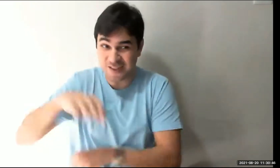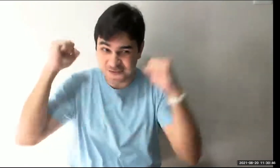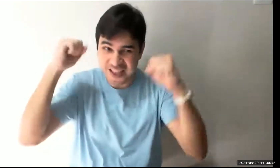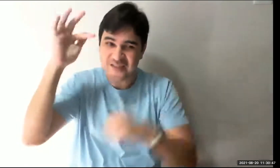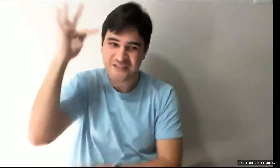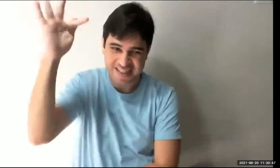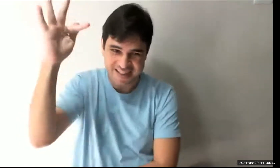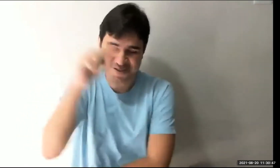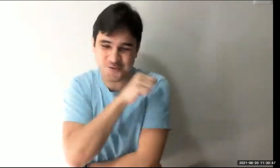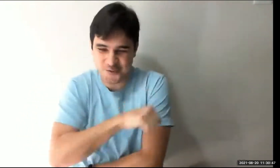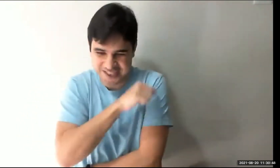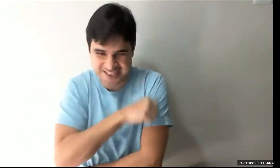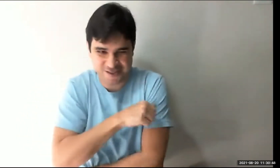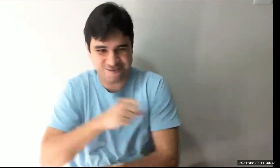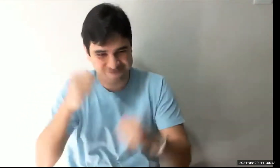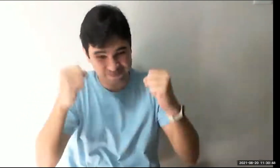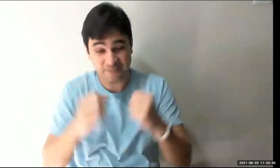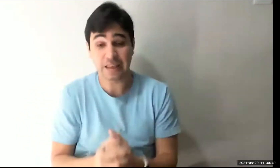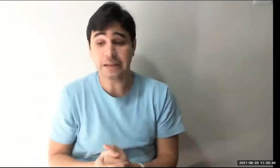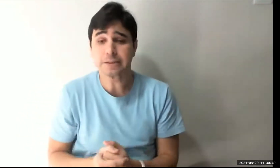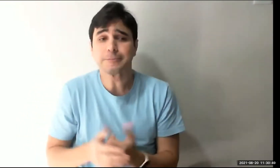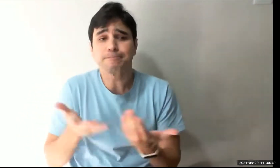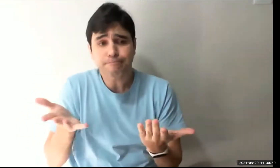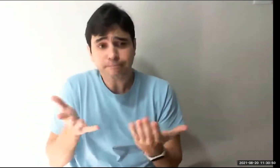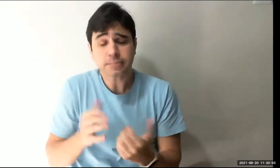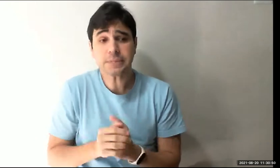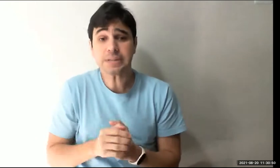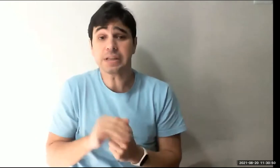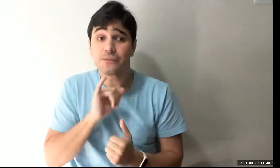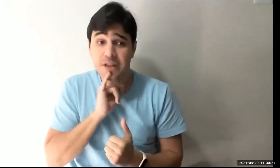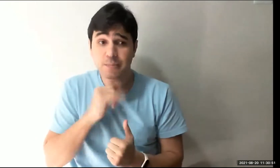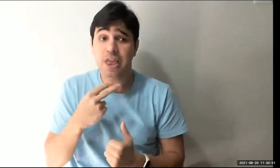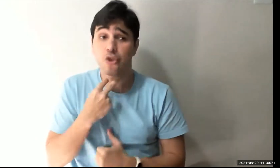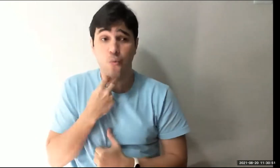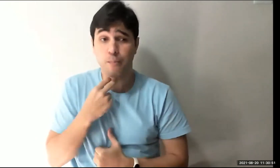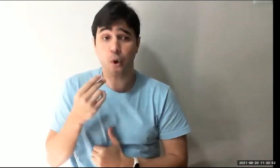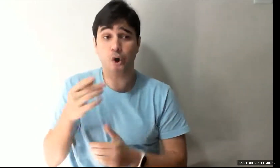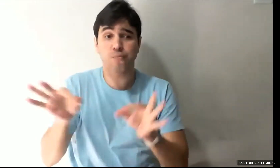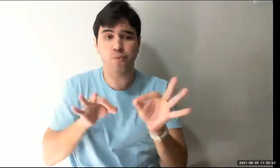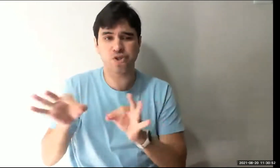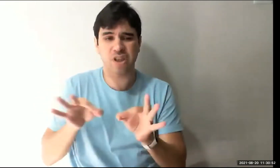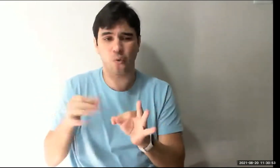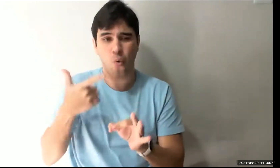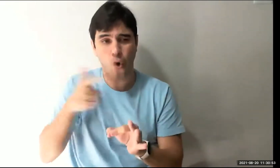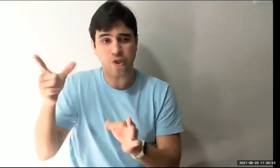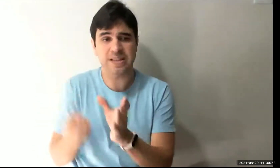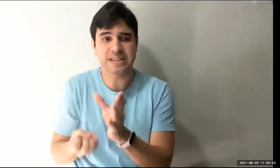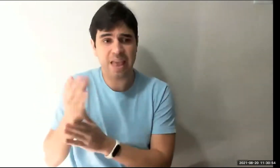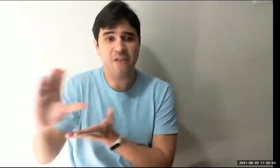forma a ajudar nessa ampliação, na divulgação disso mesmo, para que eles entendam os sinais utilizados nessa área.